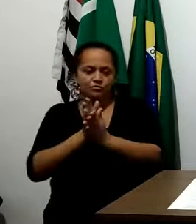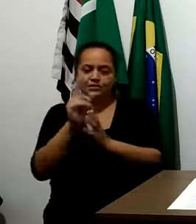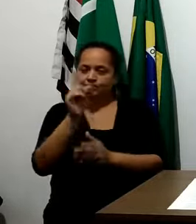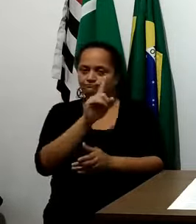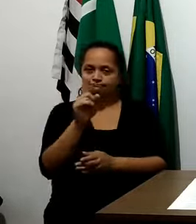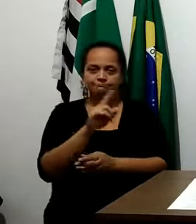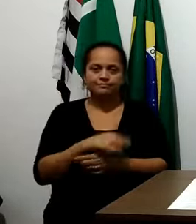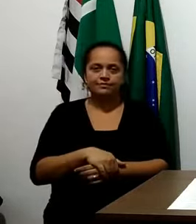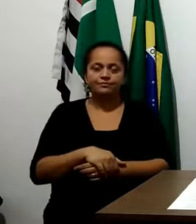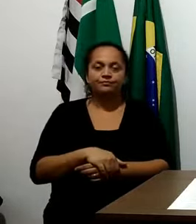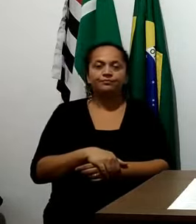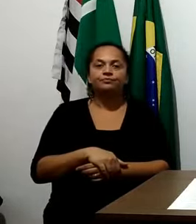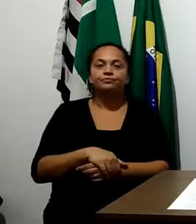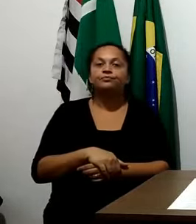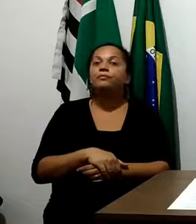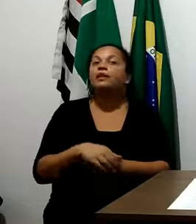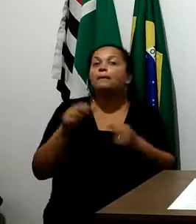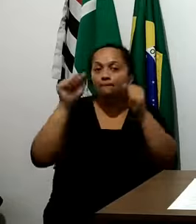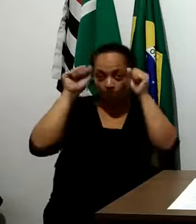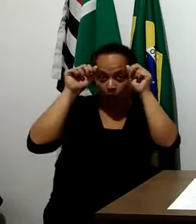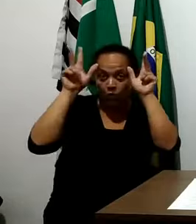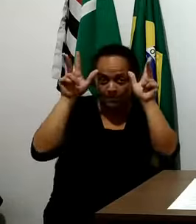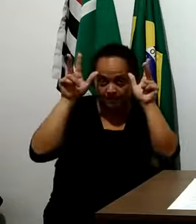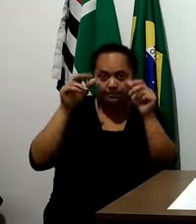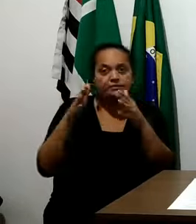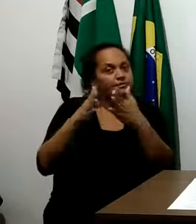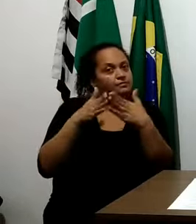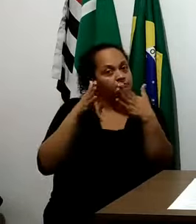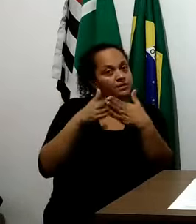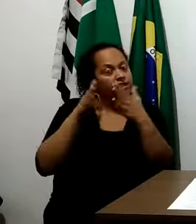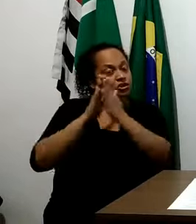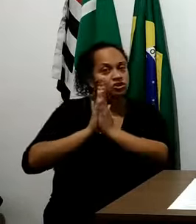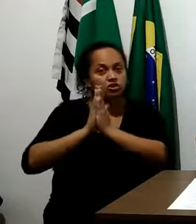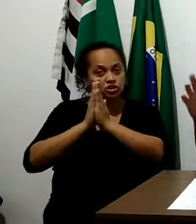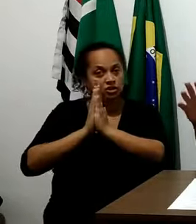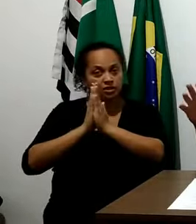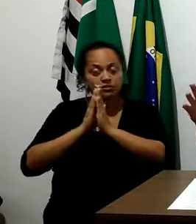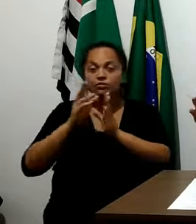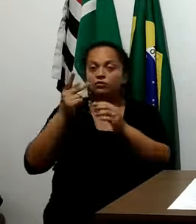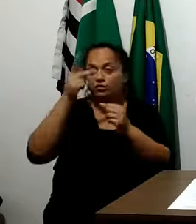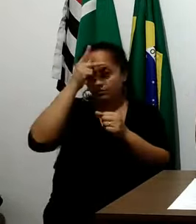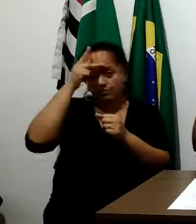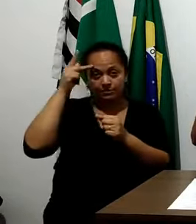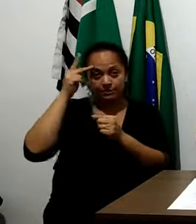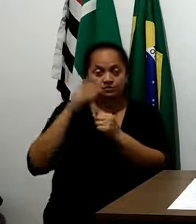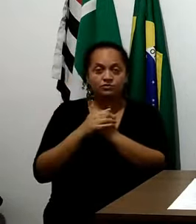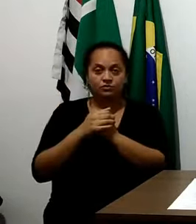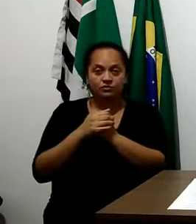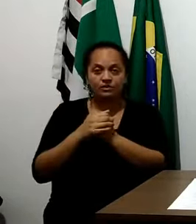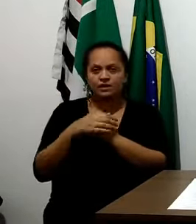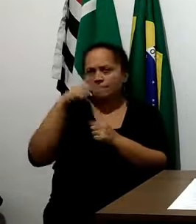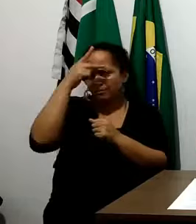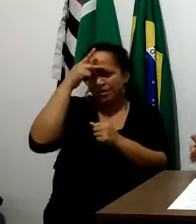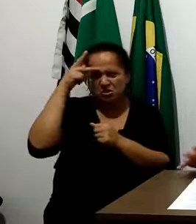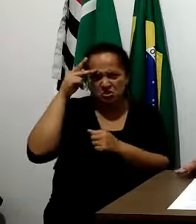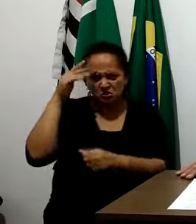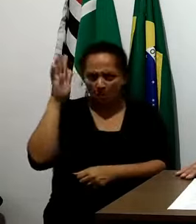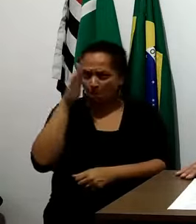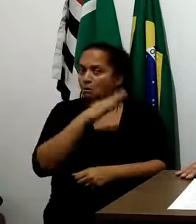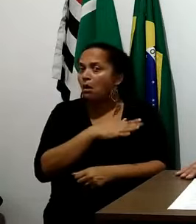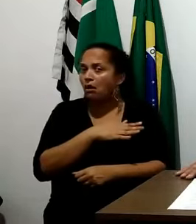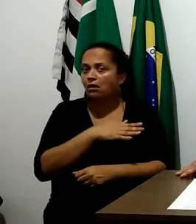Moisés a favor de um povo que, do ponto de vista humano, não merecia uma